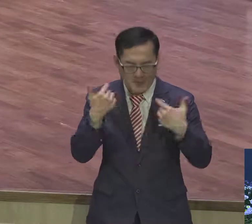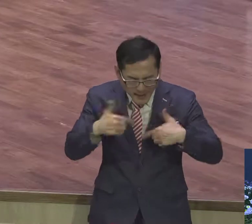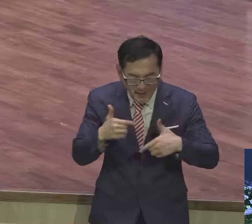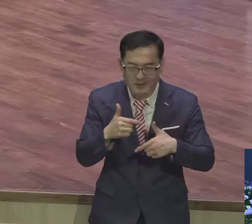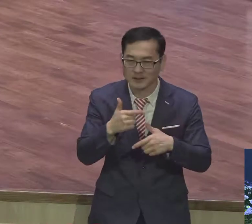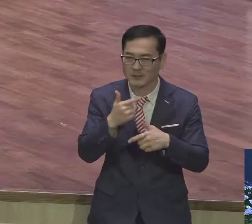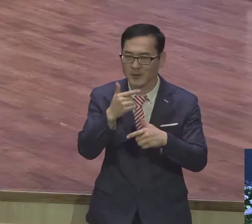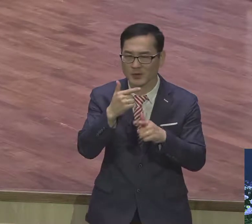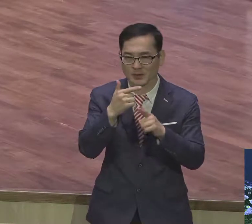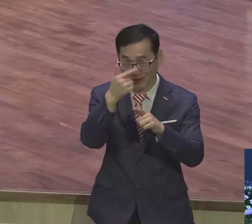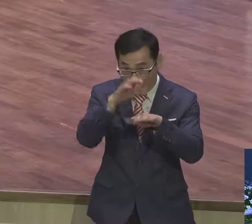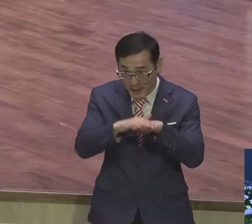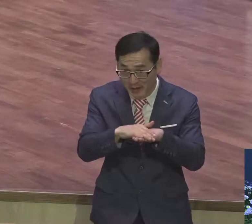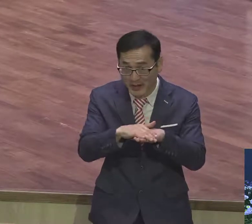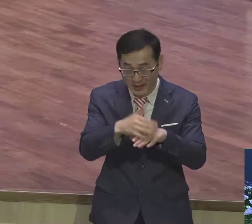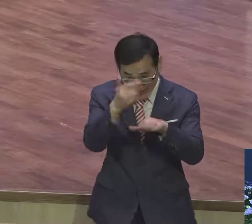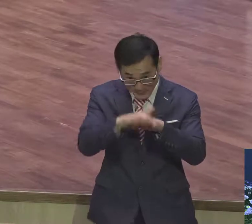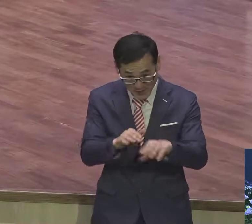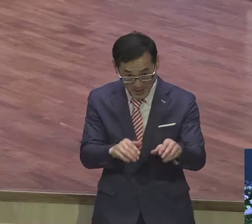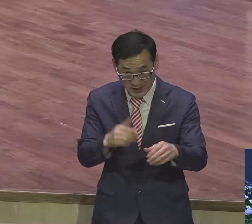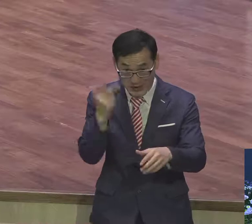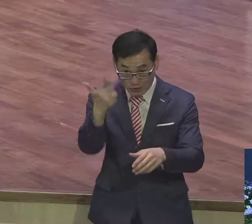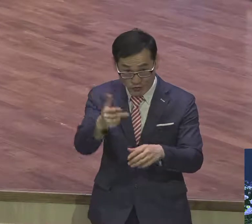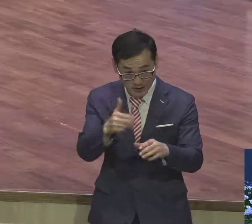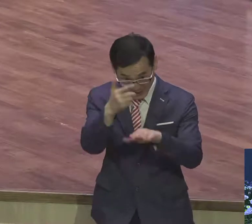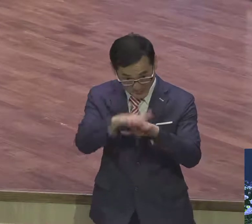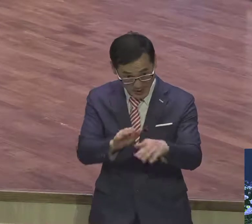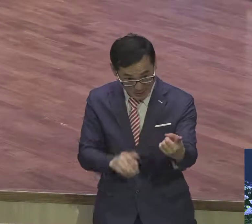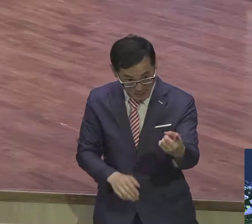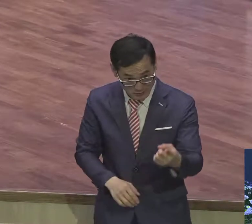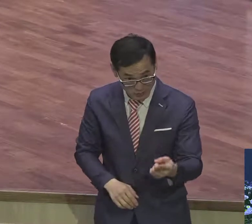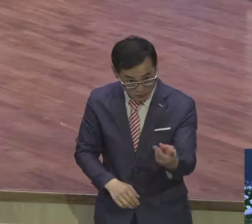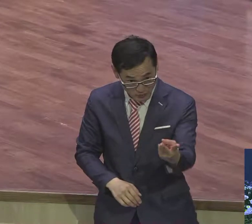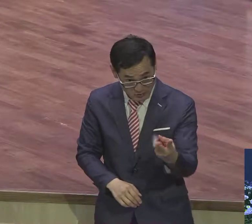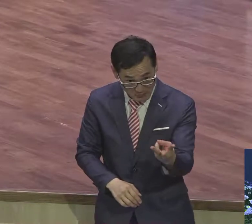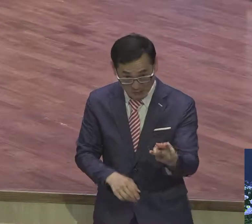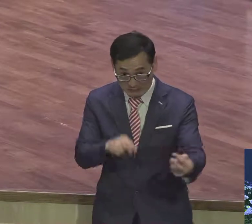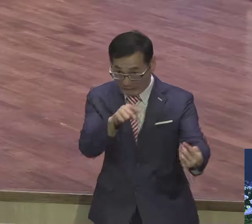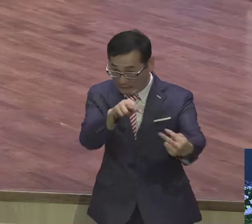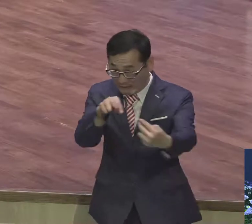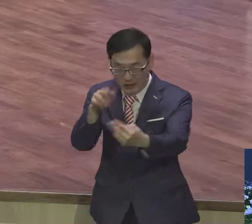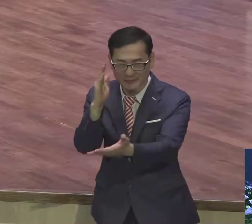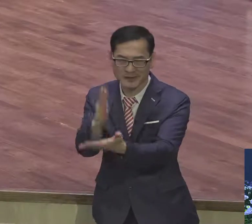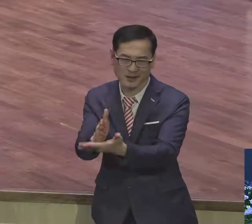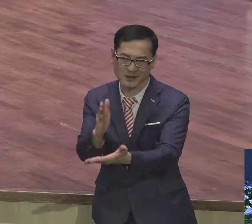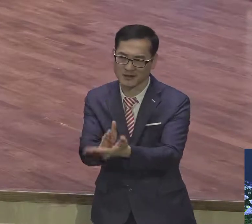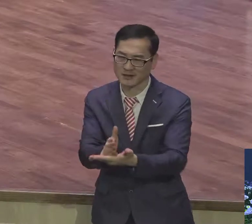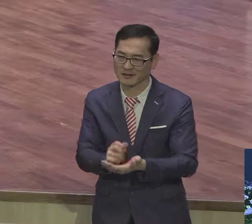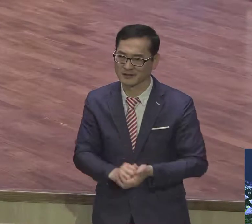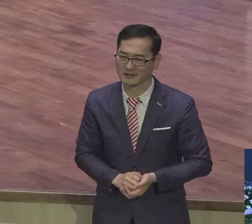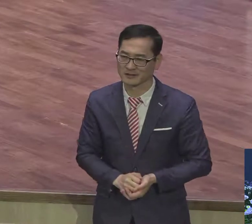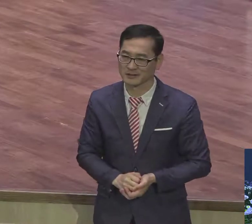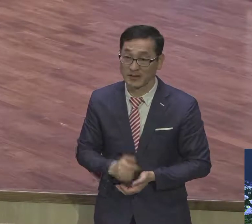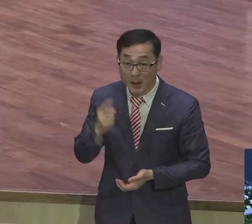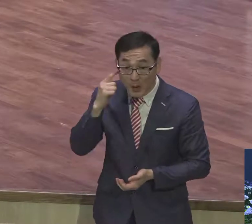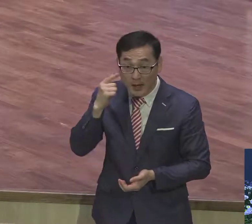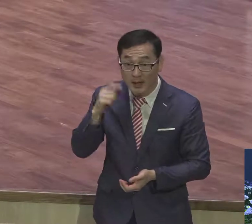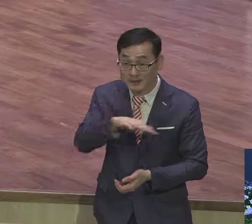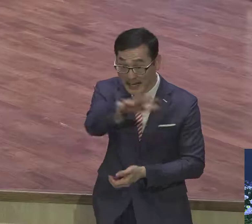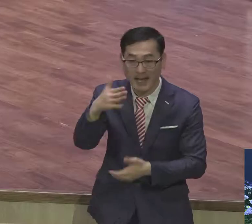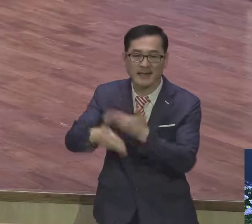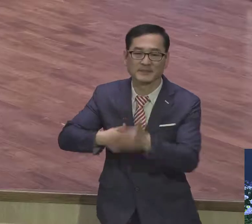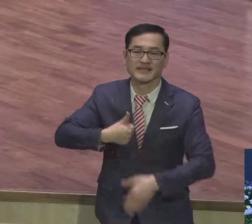그걸 가지고 비판하지 말라 라는 얘기에요 하나님이 받으신 사람이기 때문에 아멘